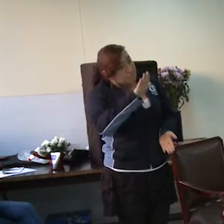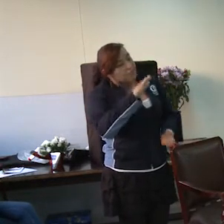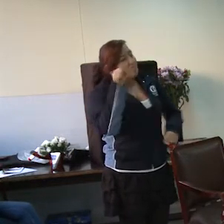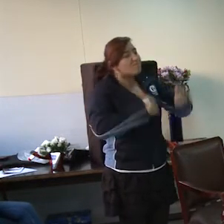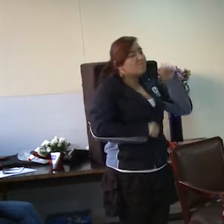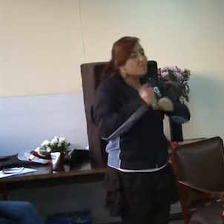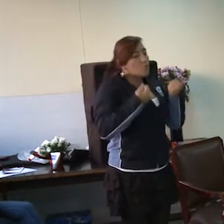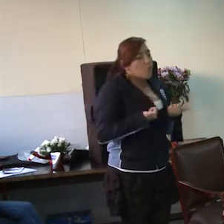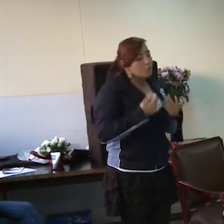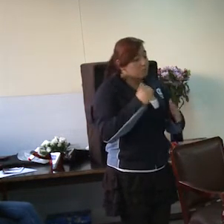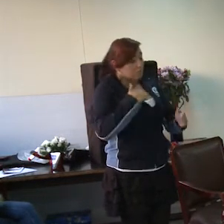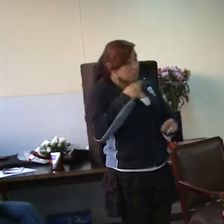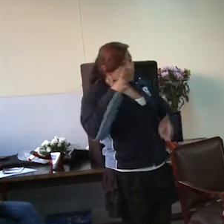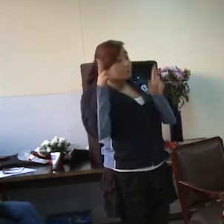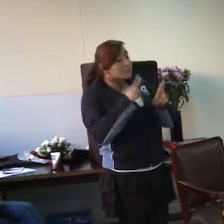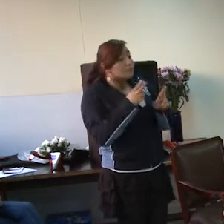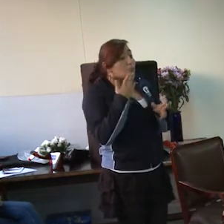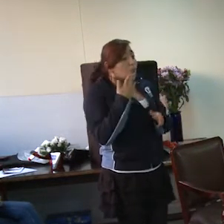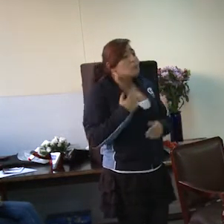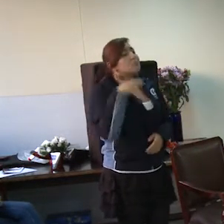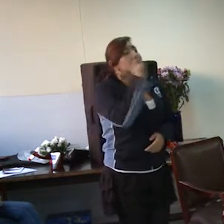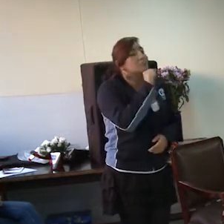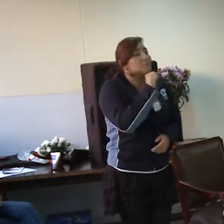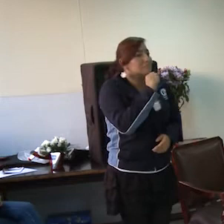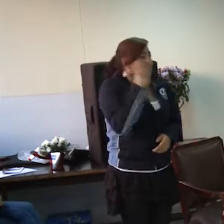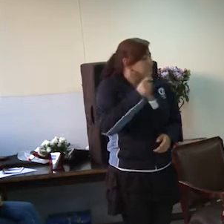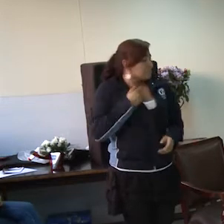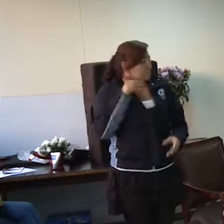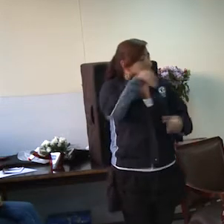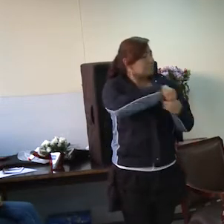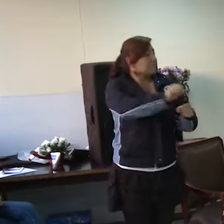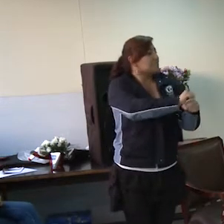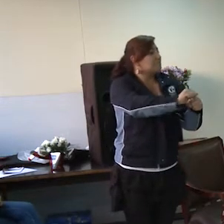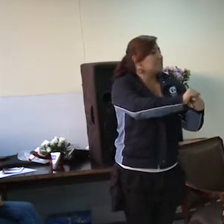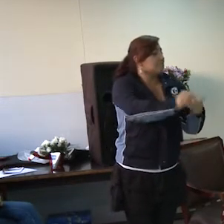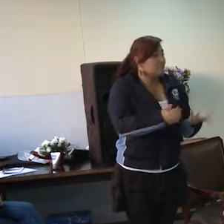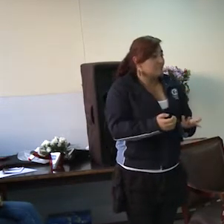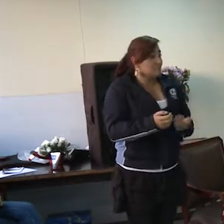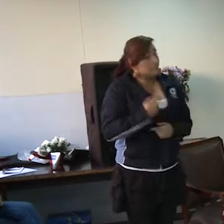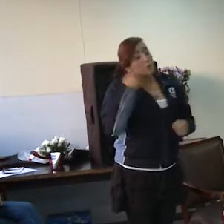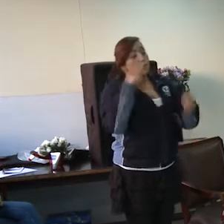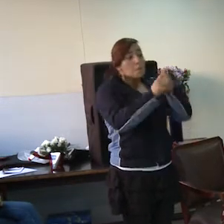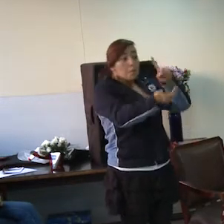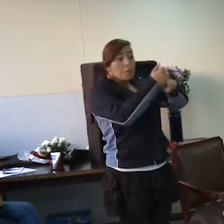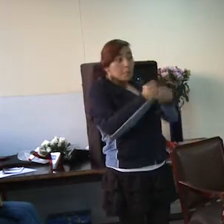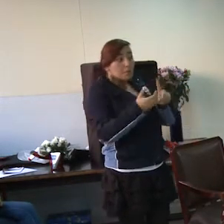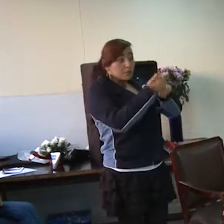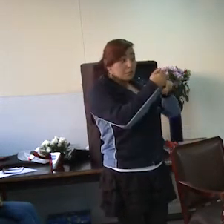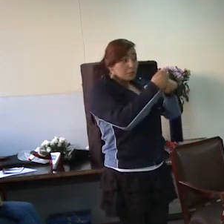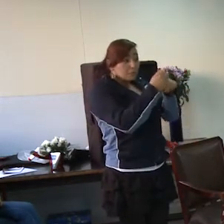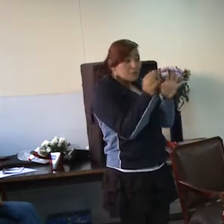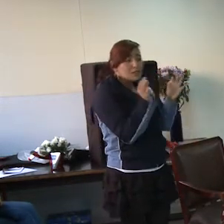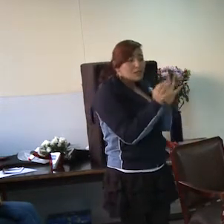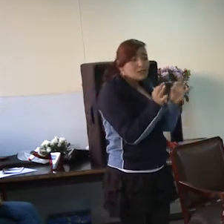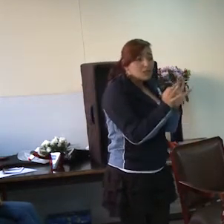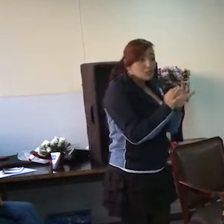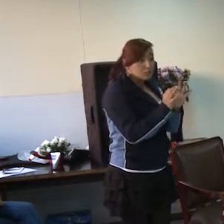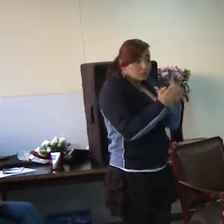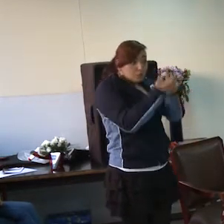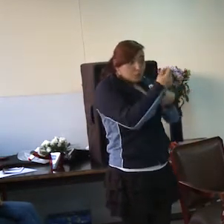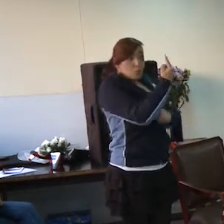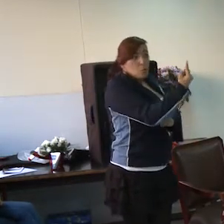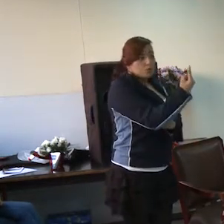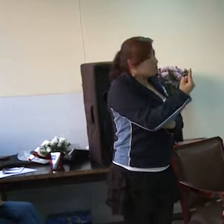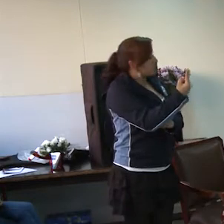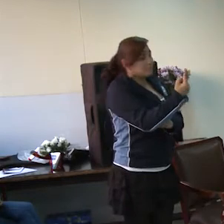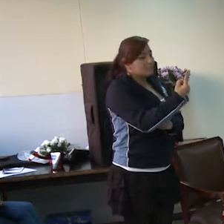posible reconocerlo en su ejercicio. El logro alcanzado no es pequeño, pero tampoco es el único. Es una responsabilidad grande